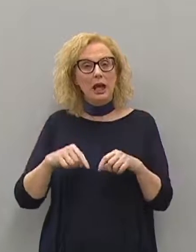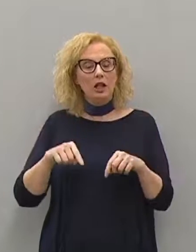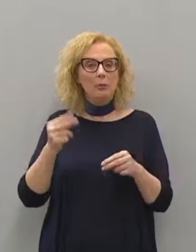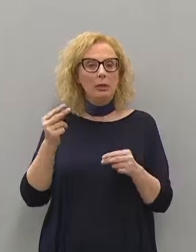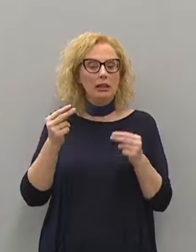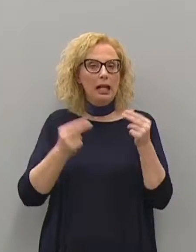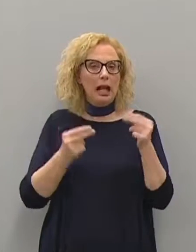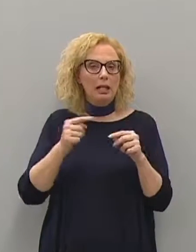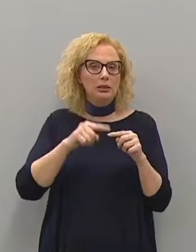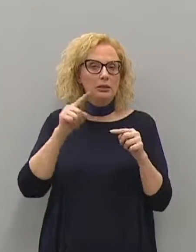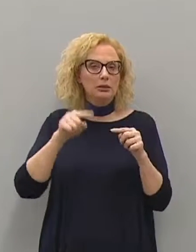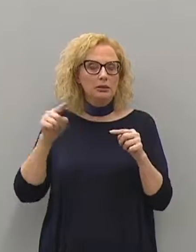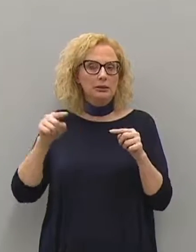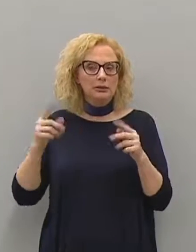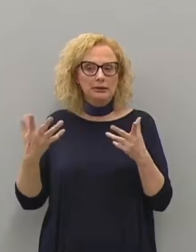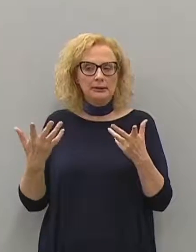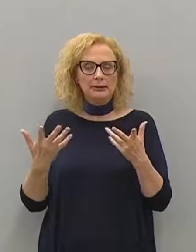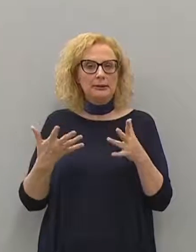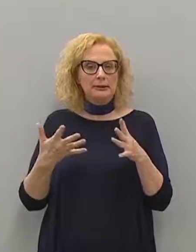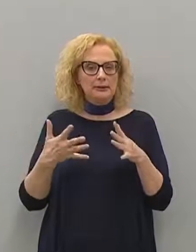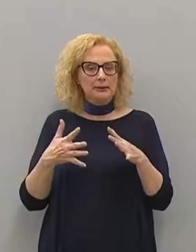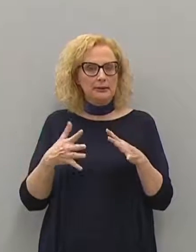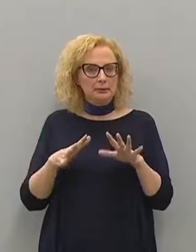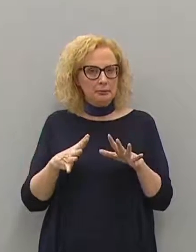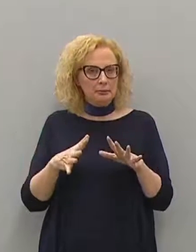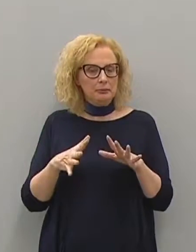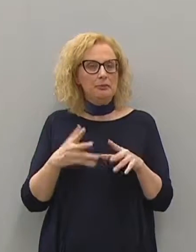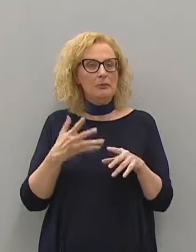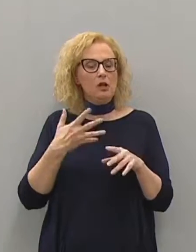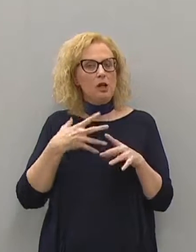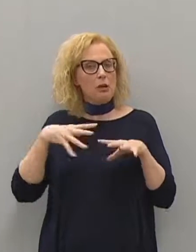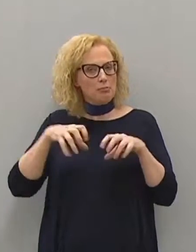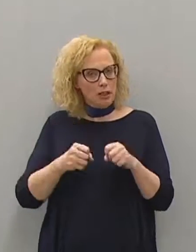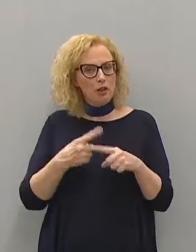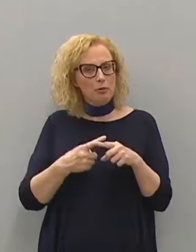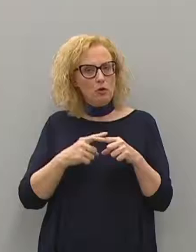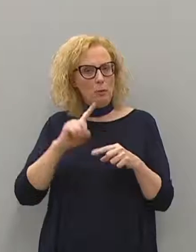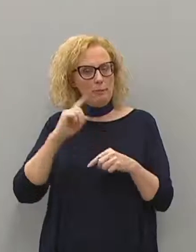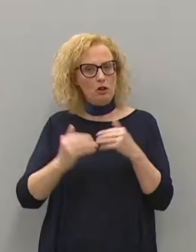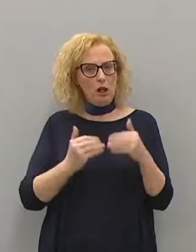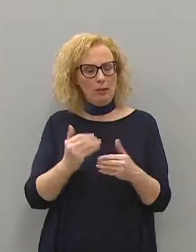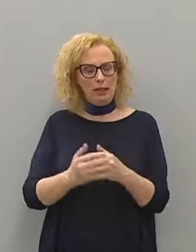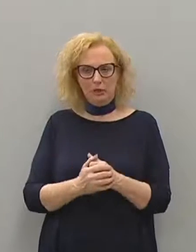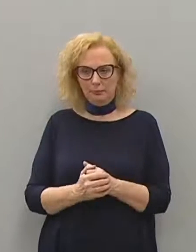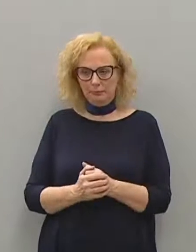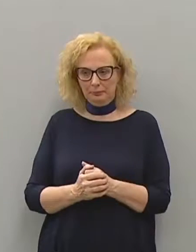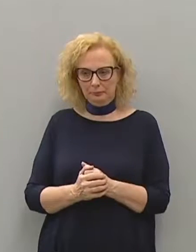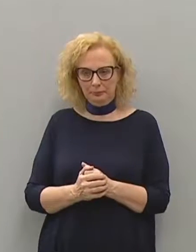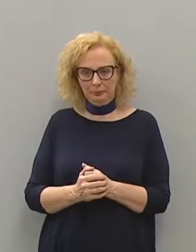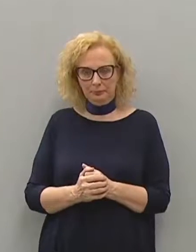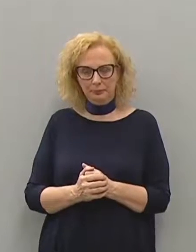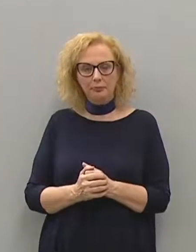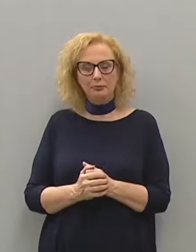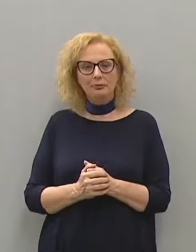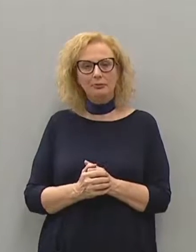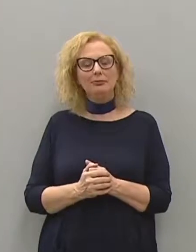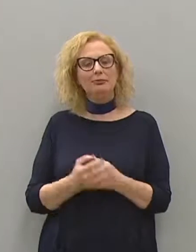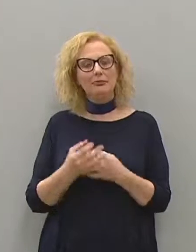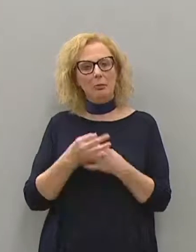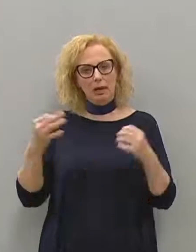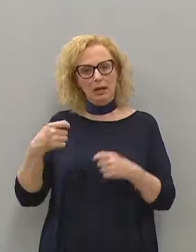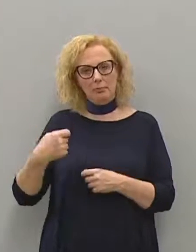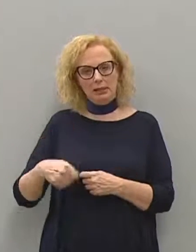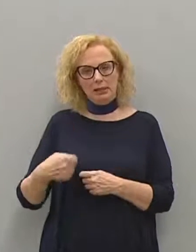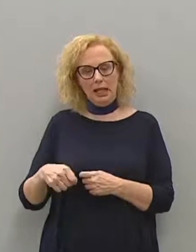trend è analogo quindi c'è un impegno e c'è un miglioramento bene allora presidente ci